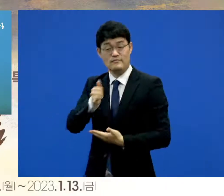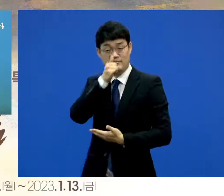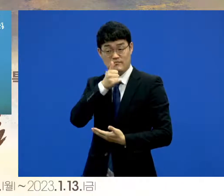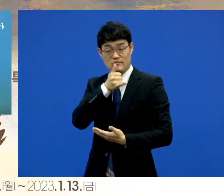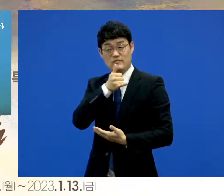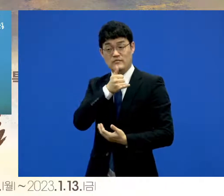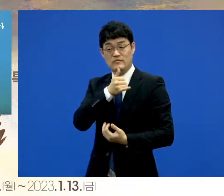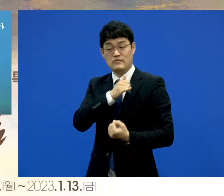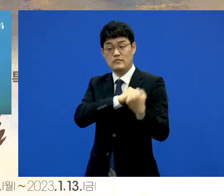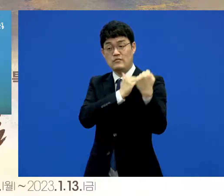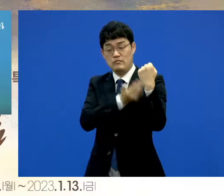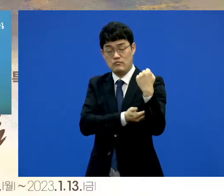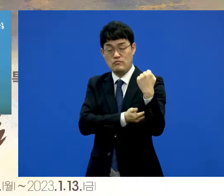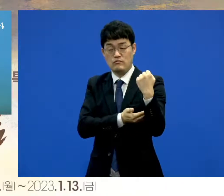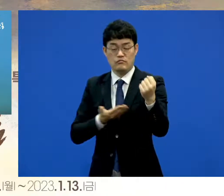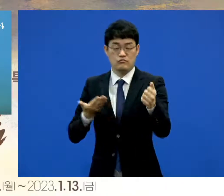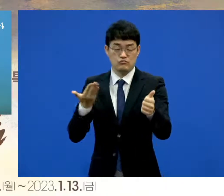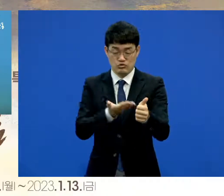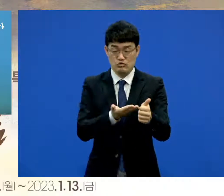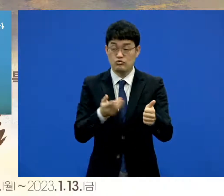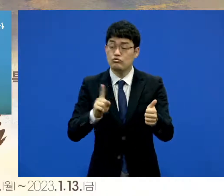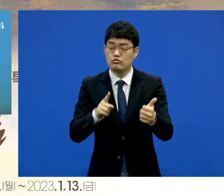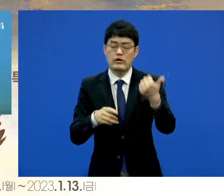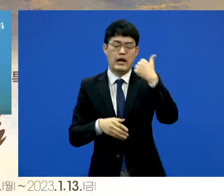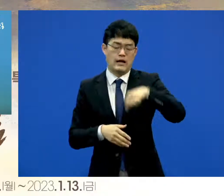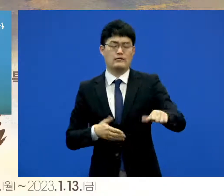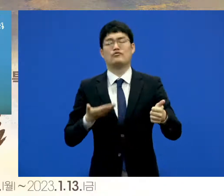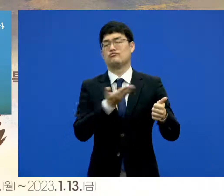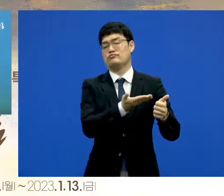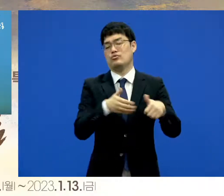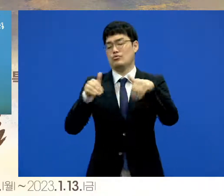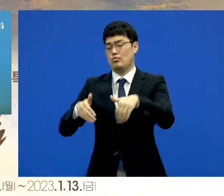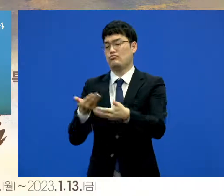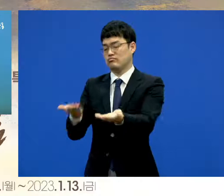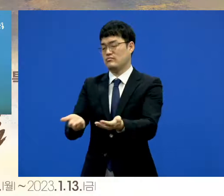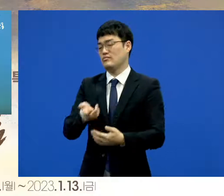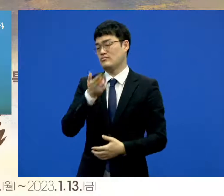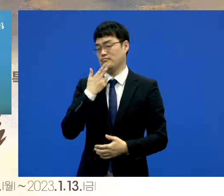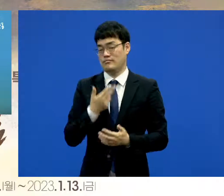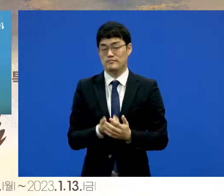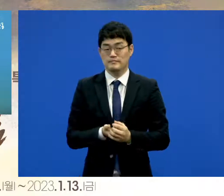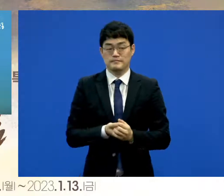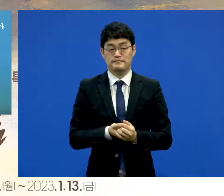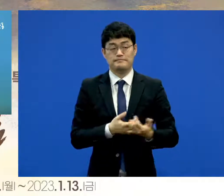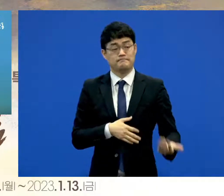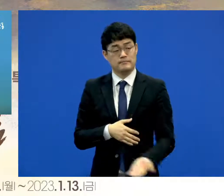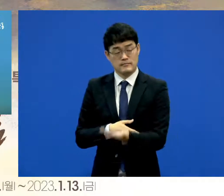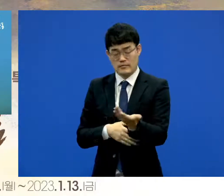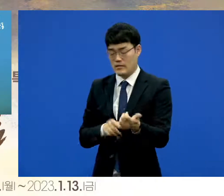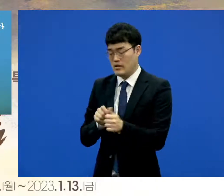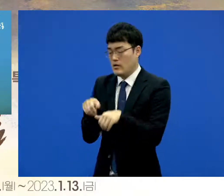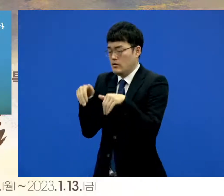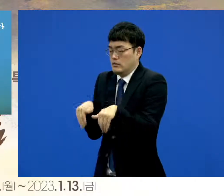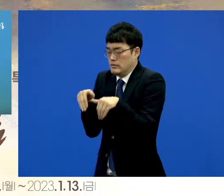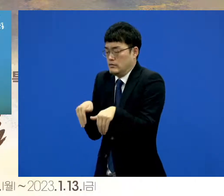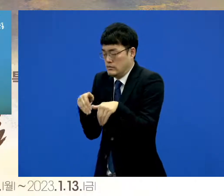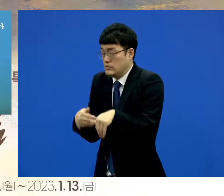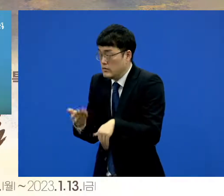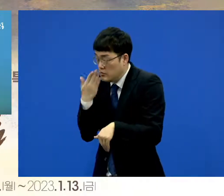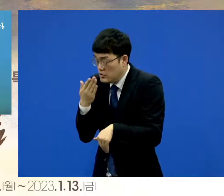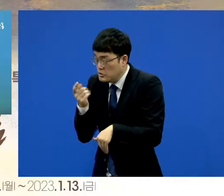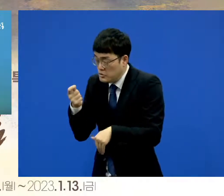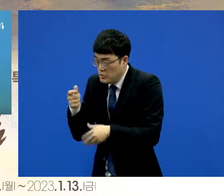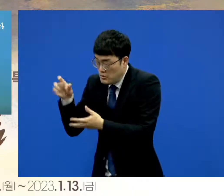품꾼이 아무리 풍족하게 먹을 수 있어도 주인의 아들과 비교가 되겠습니까? 품꾼이 먹는 빵 정도로